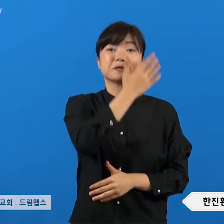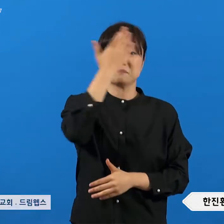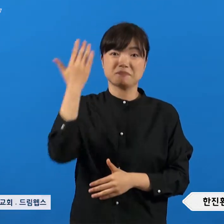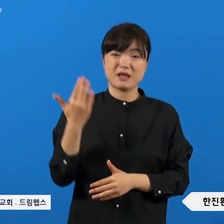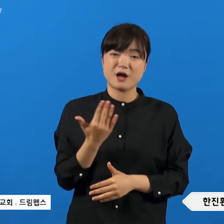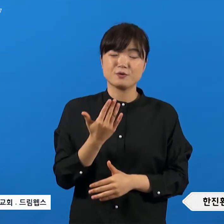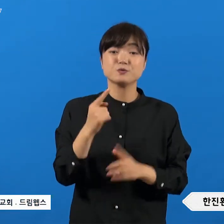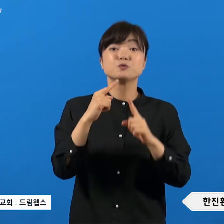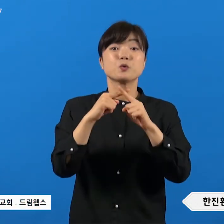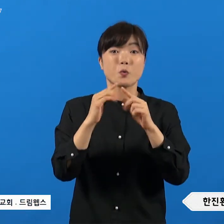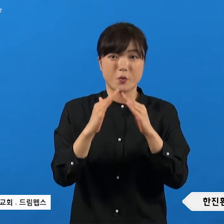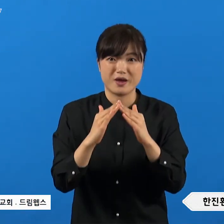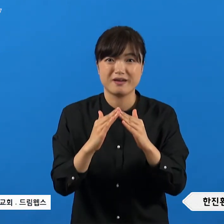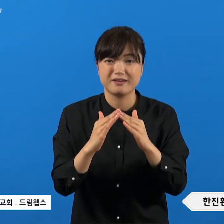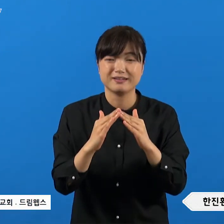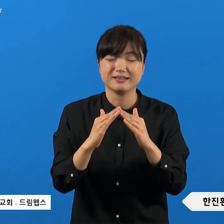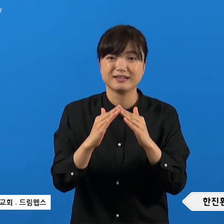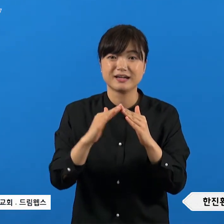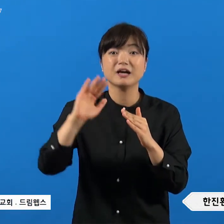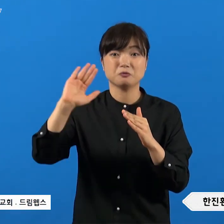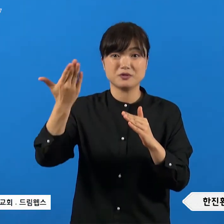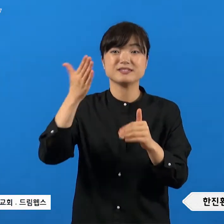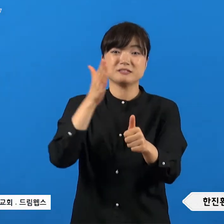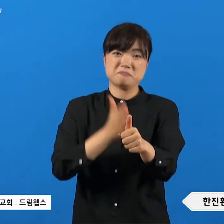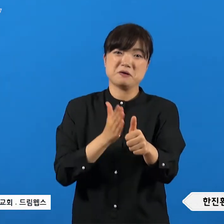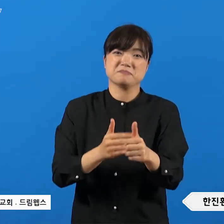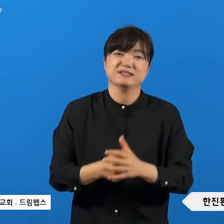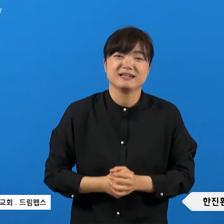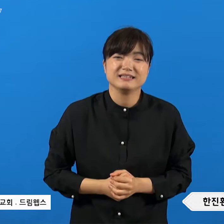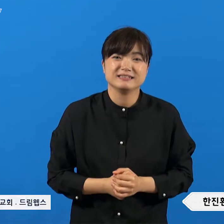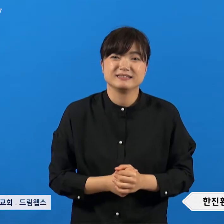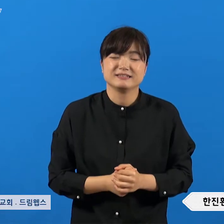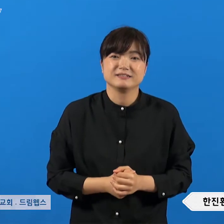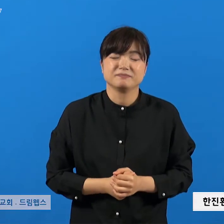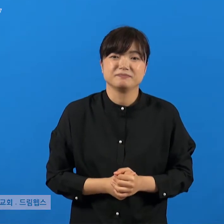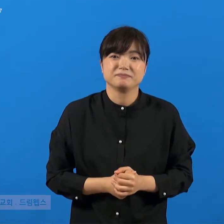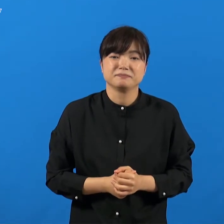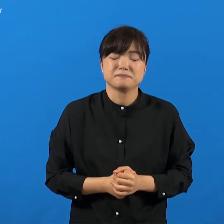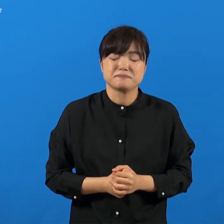정말 아름다운 우리 서문교회 공동체 될 수 있기를 바랍니다.